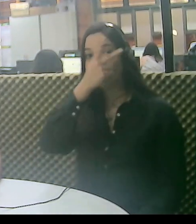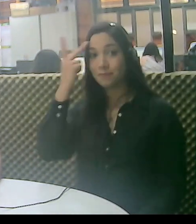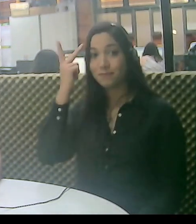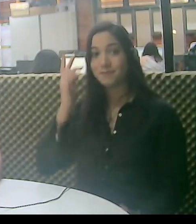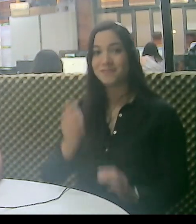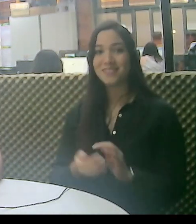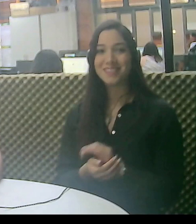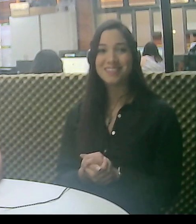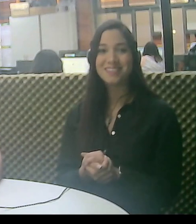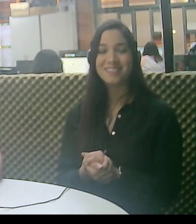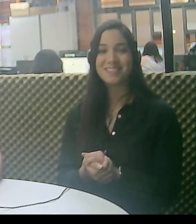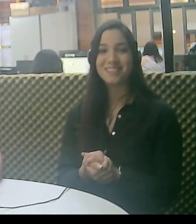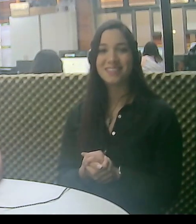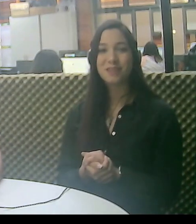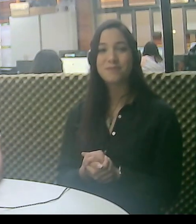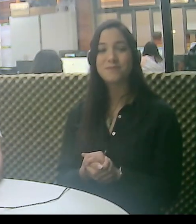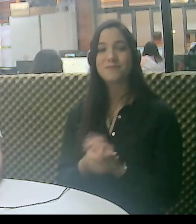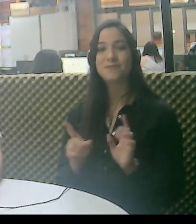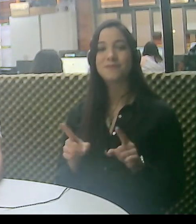habitantes.